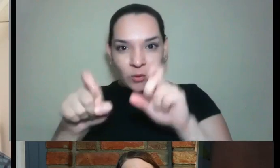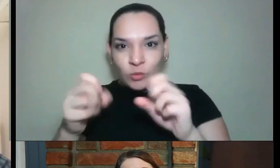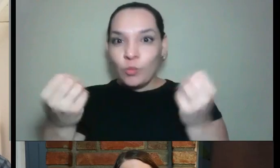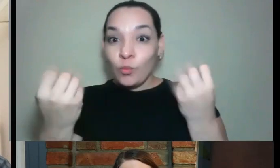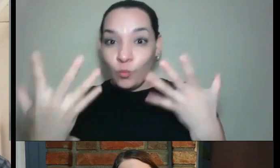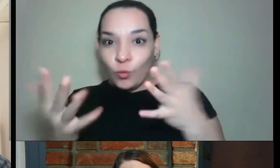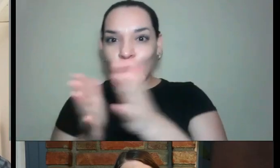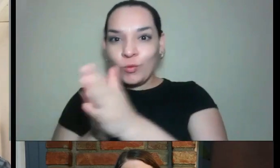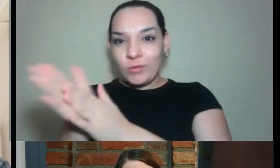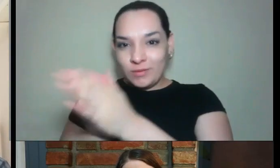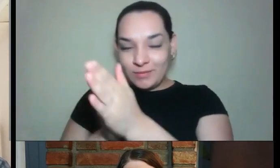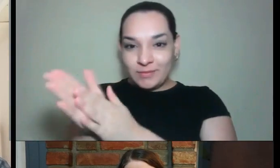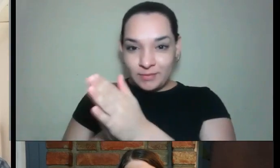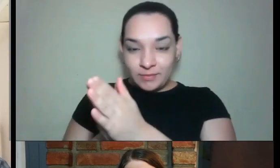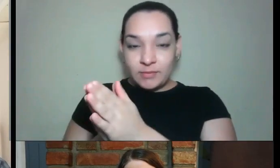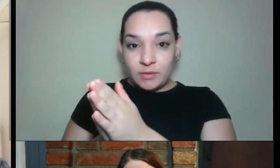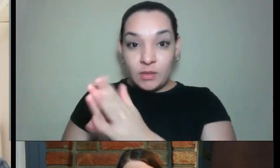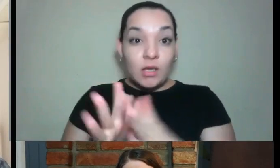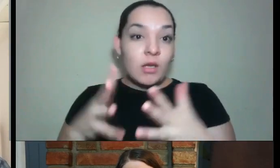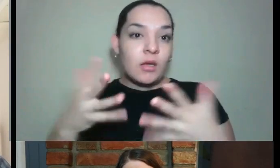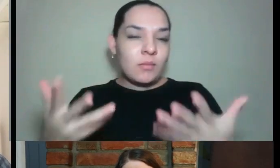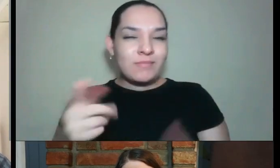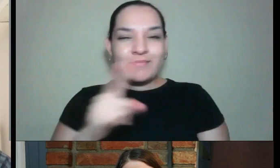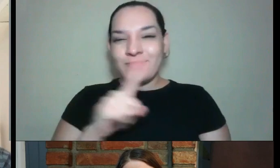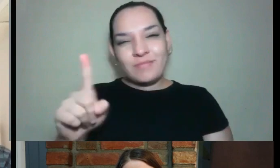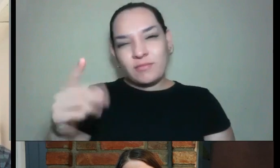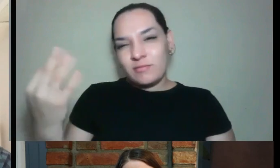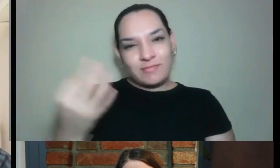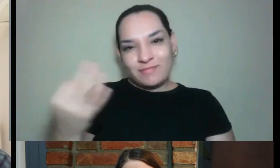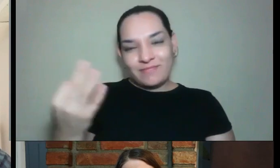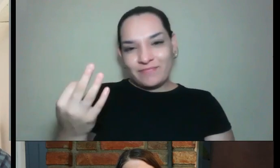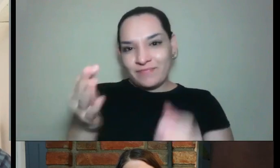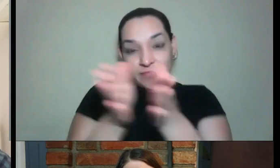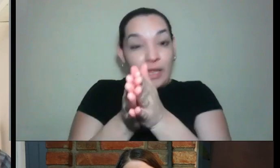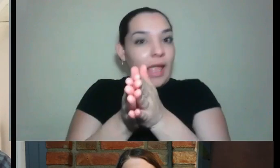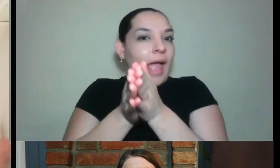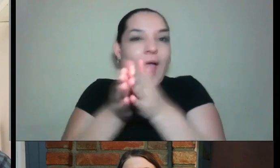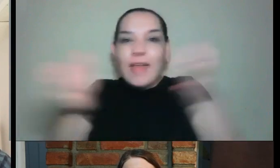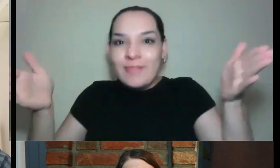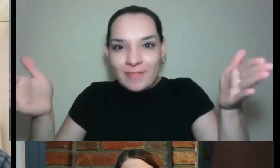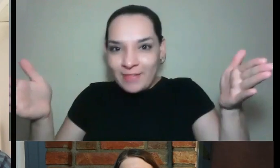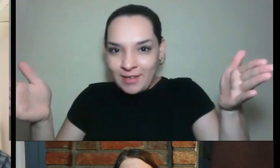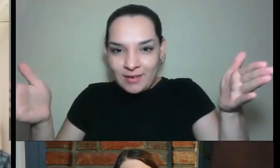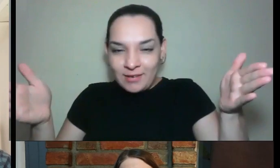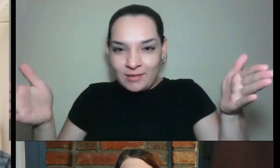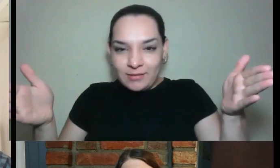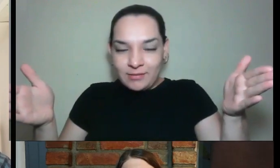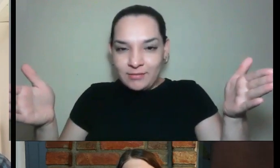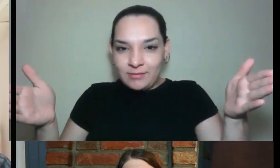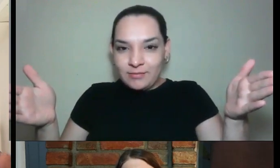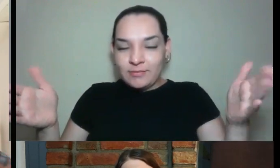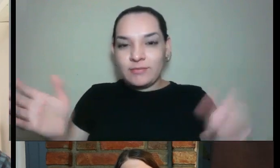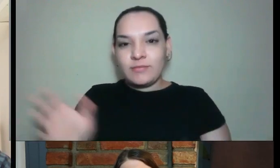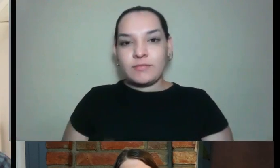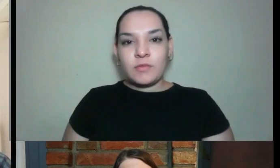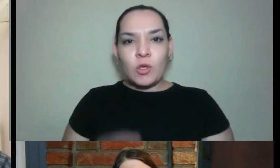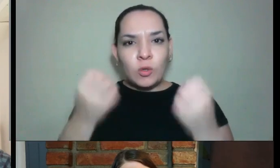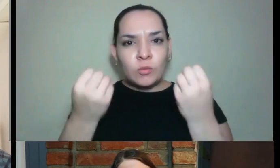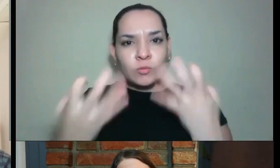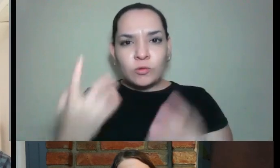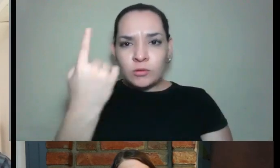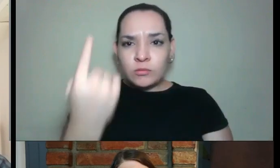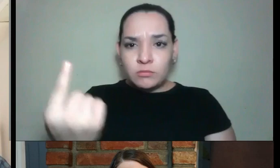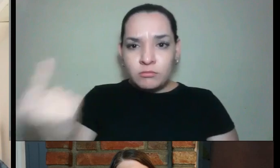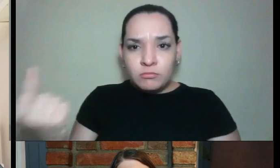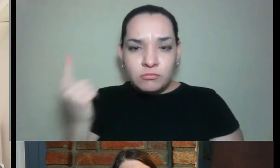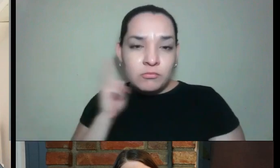Es un punto muy interesante porque no necesariamente hay que generalizar. Muchas personas